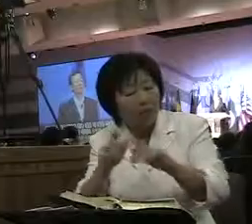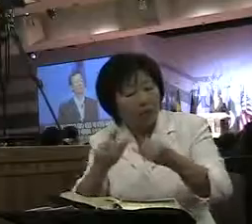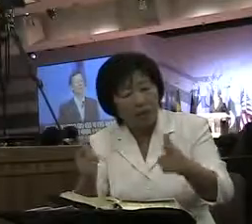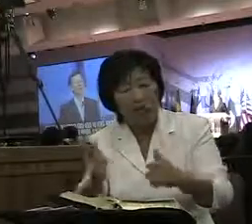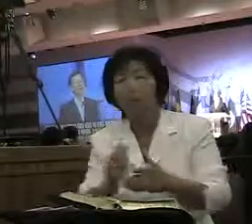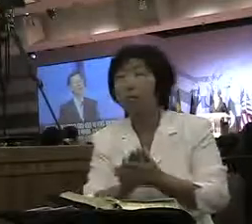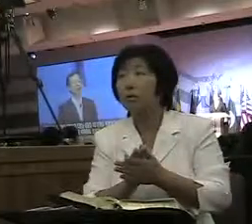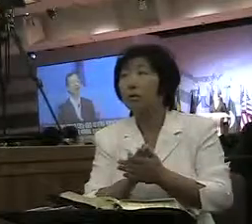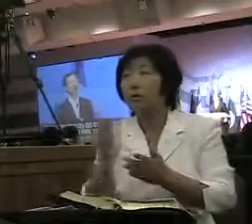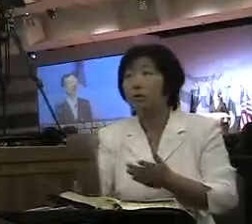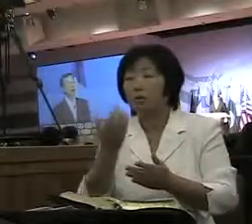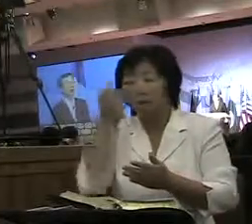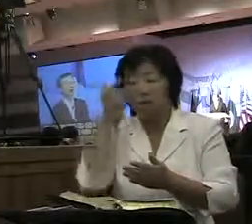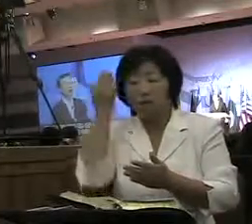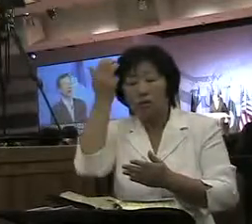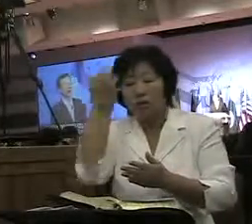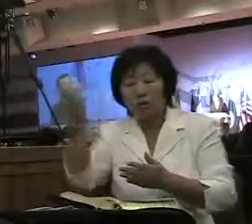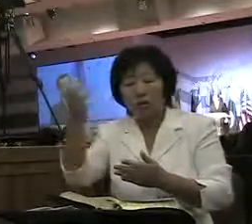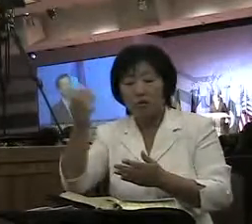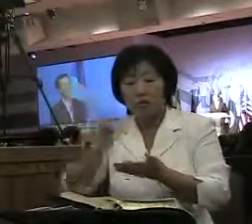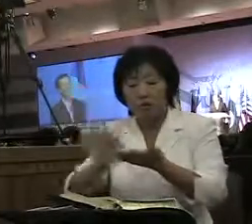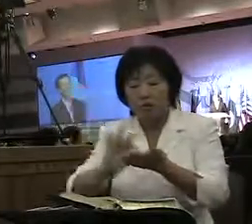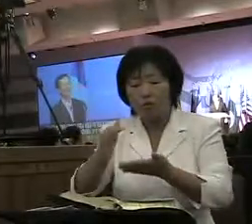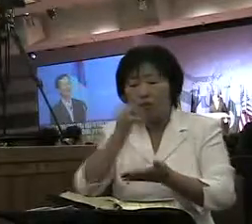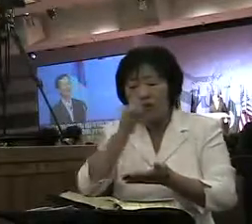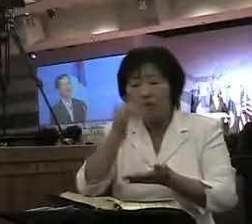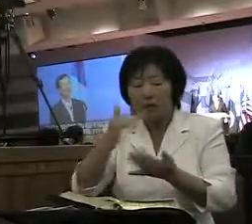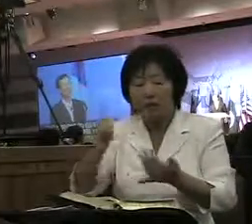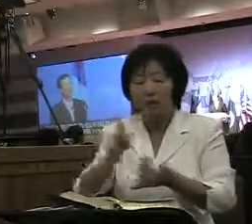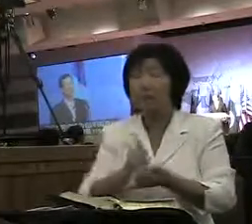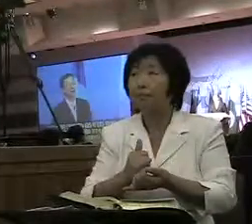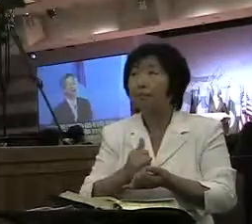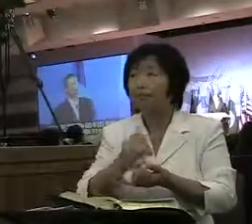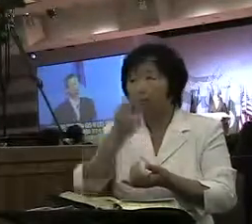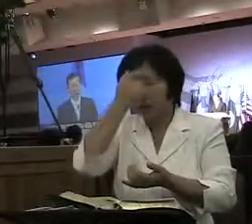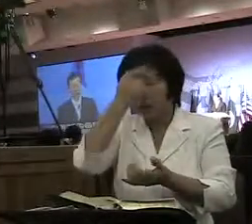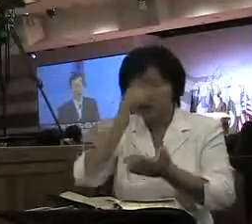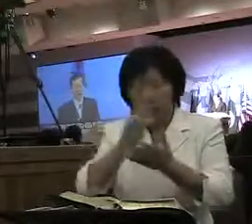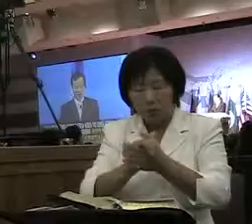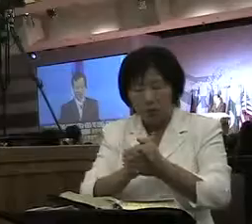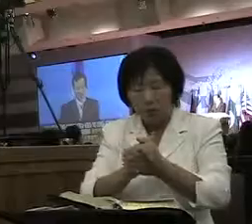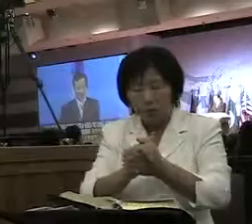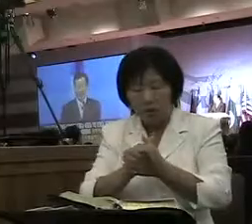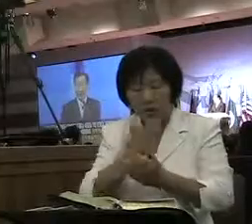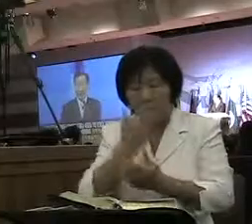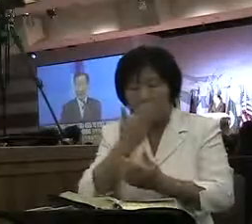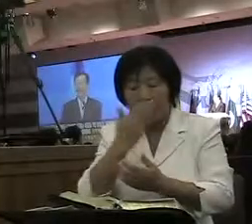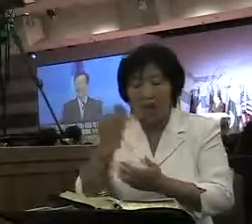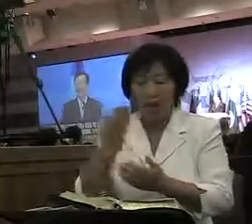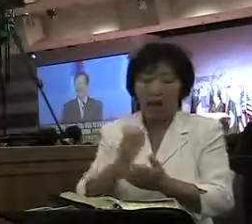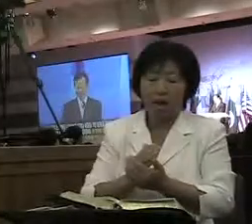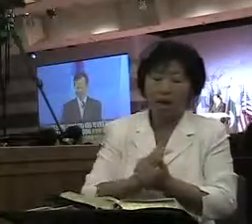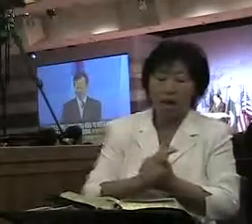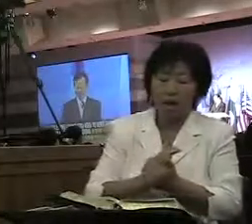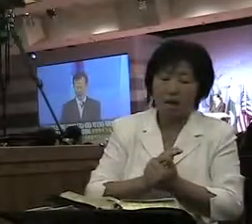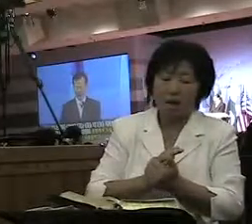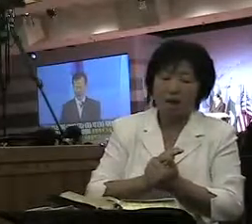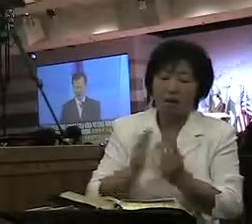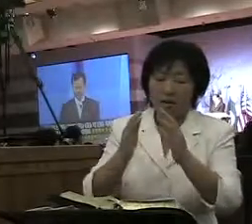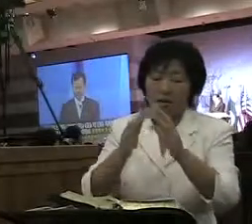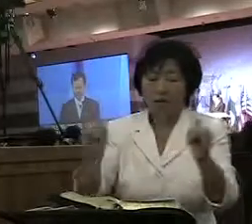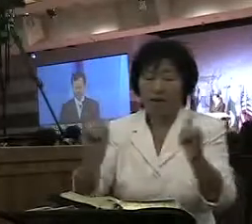아니고 성령께서 쓰실 수 있는 사람, 즉 기도에 능한 기도의